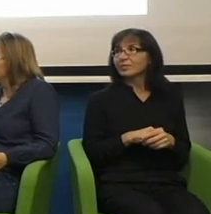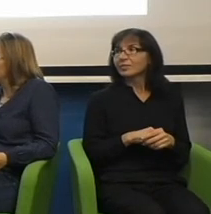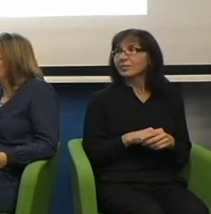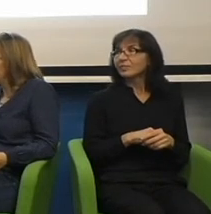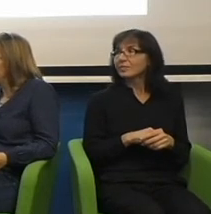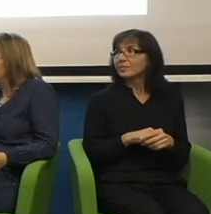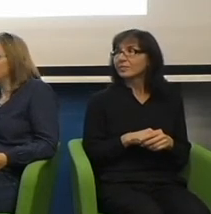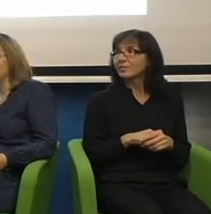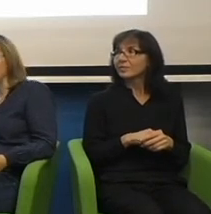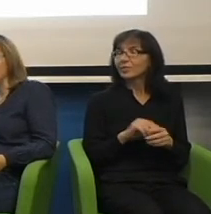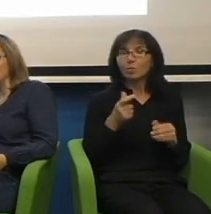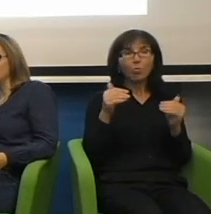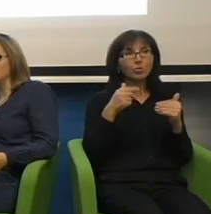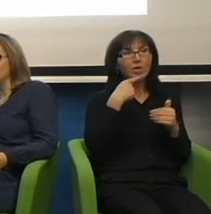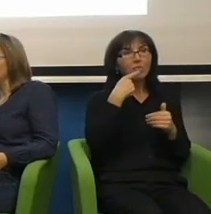Co można powiedzieć